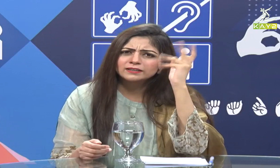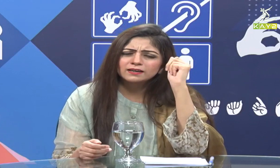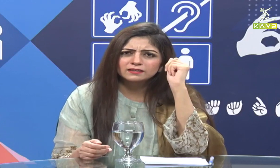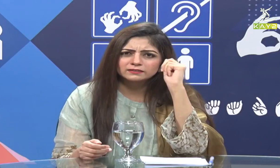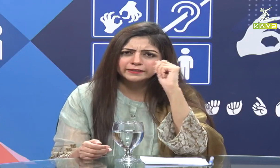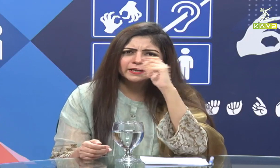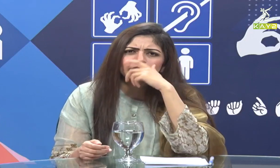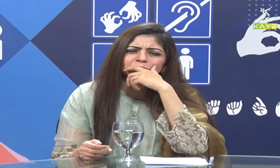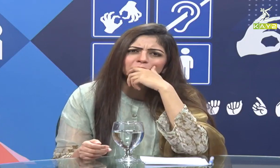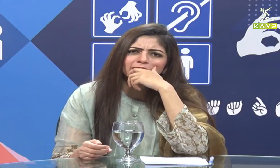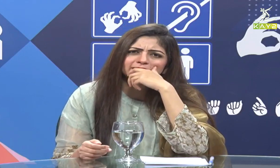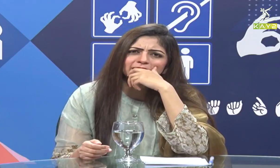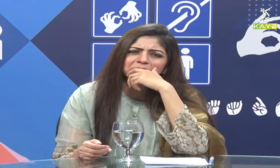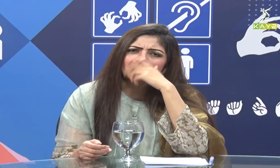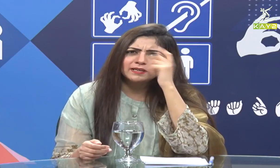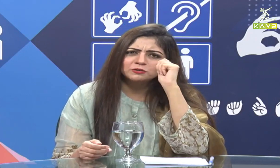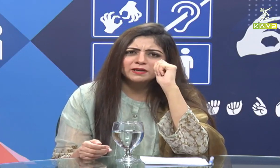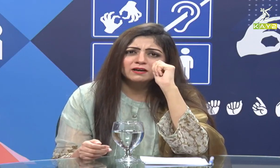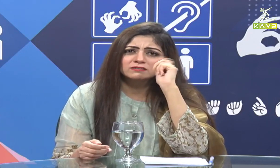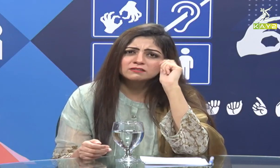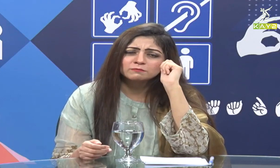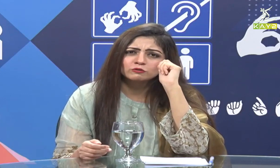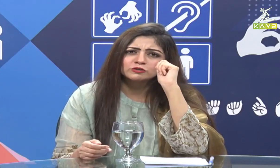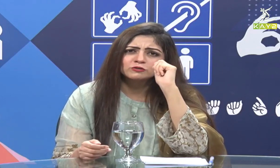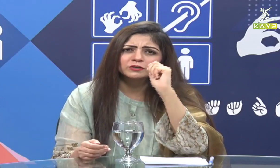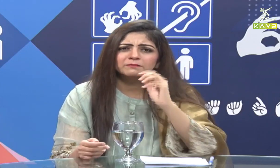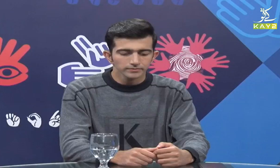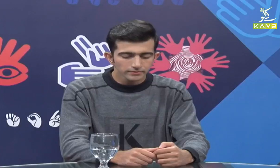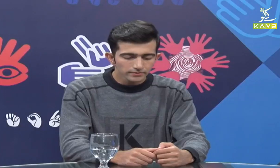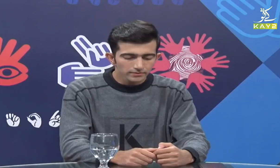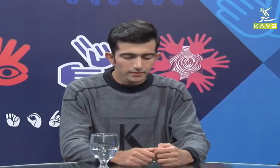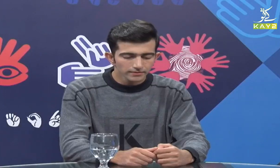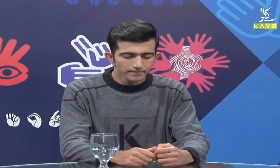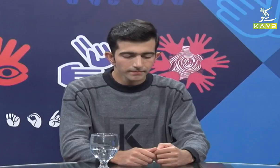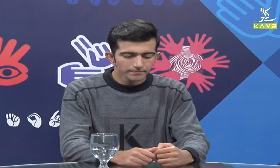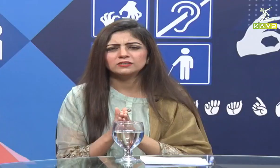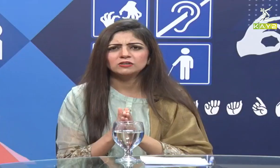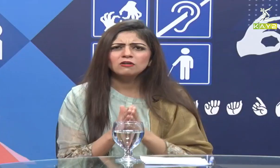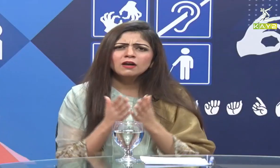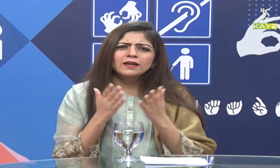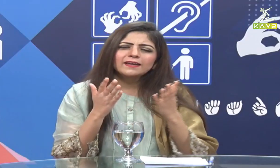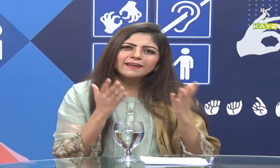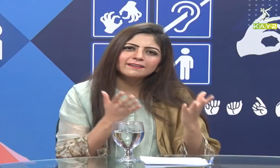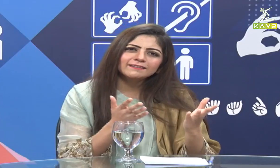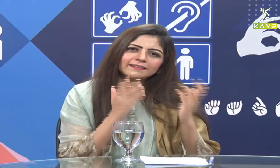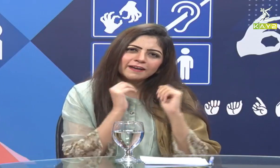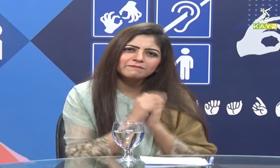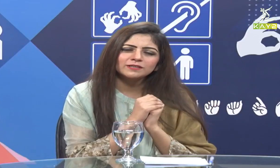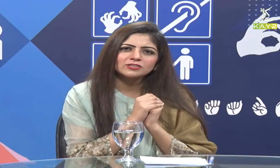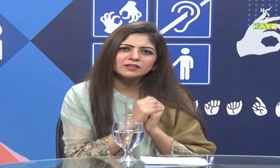ला सकते हैं। तो ये पहले तो मैं हसन से पूछ लूँ कि भाई हसन मुझे ये बताते चलो, एक डेफ बच्चा